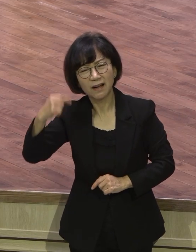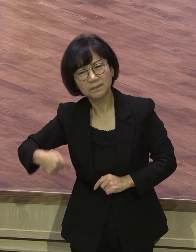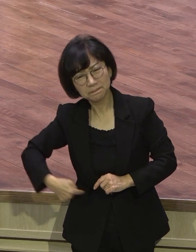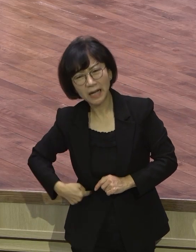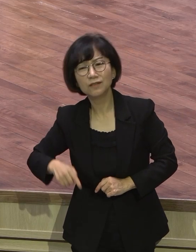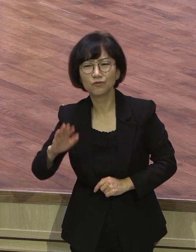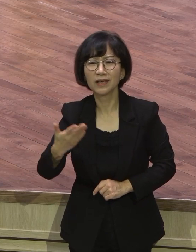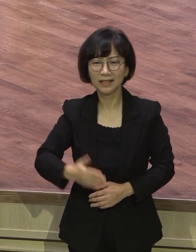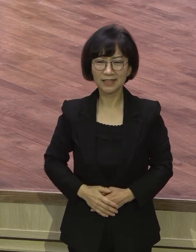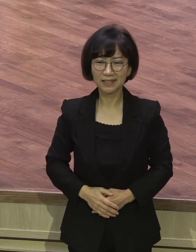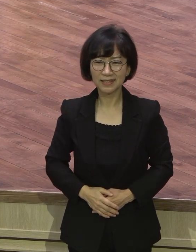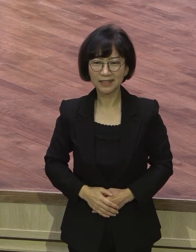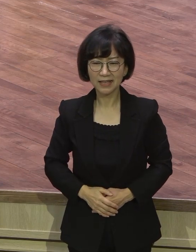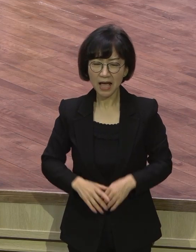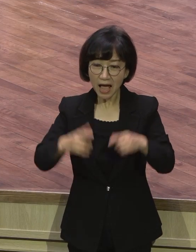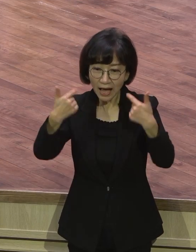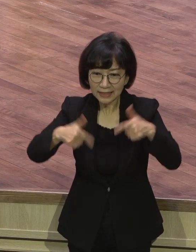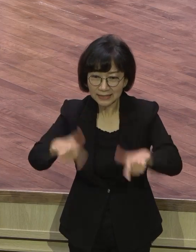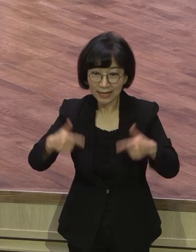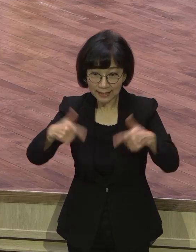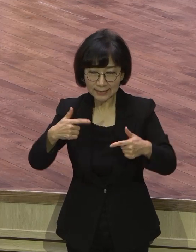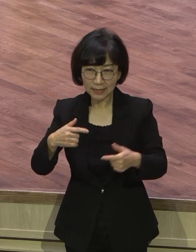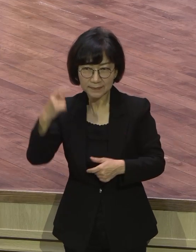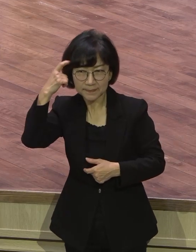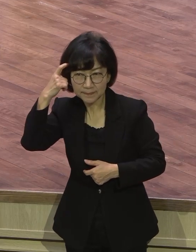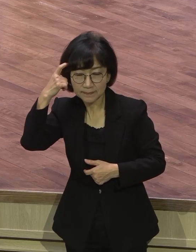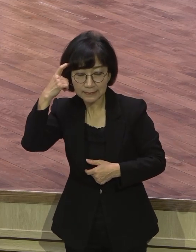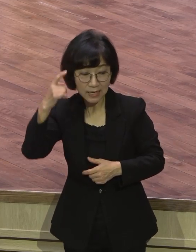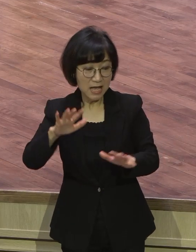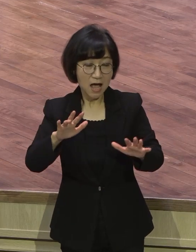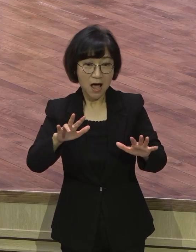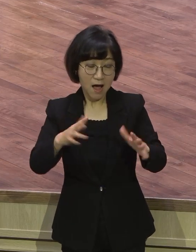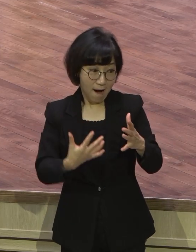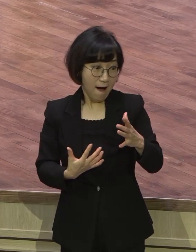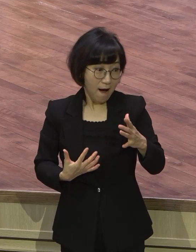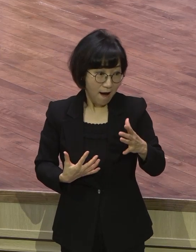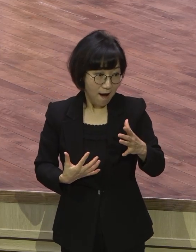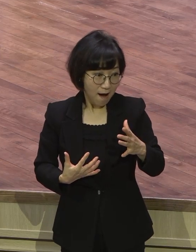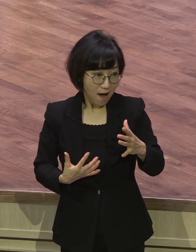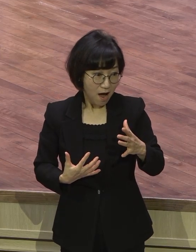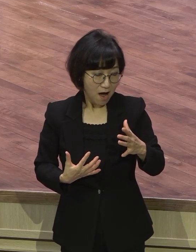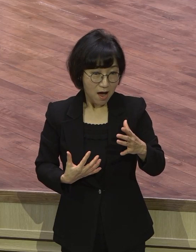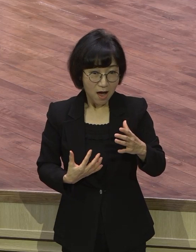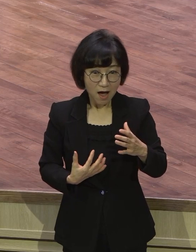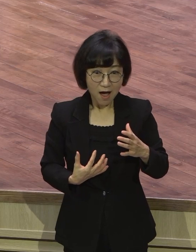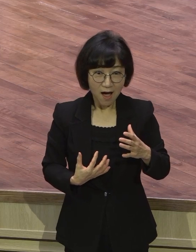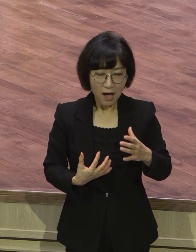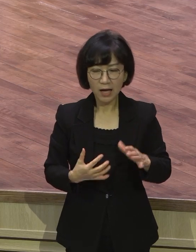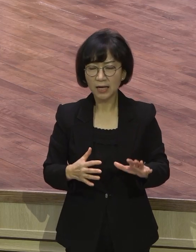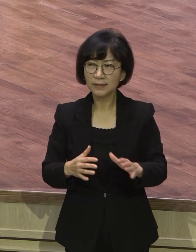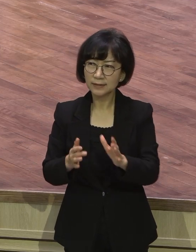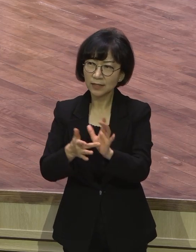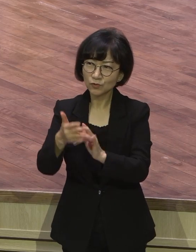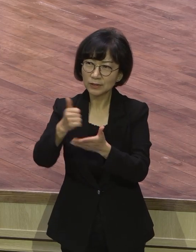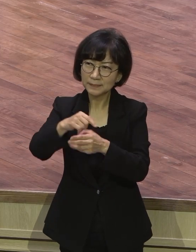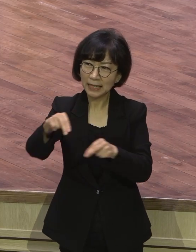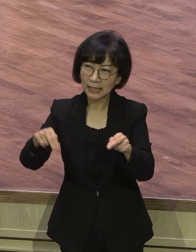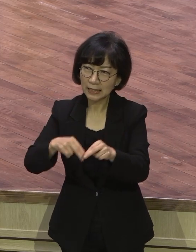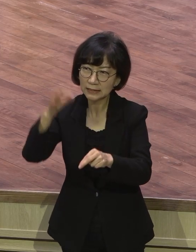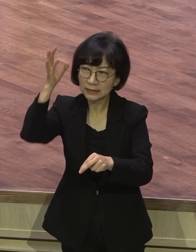이 질문을 항상 염두해야 됩니다. 화가 막 올라오고, 자존심이 막 상하고 실망이 되고